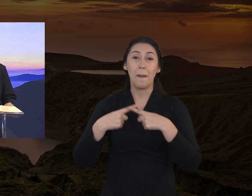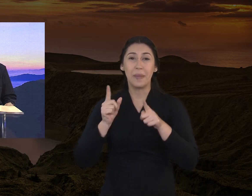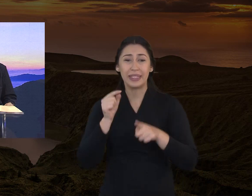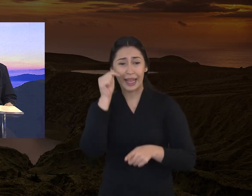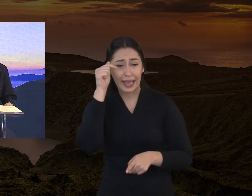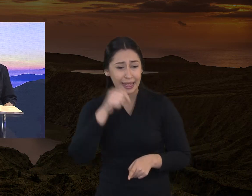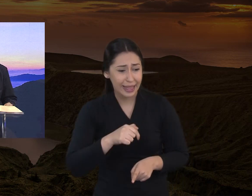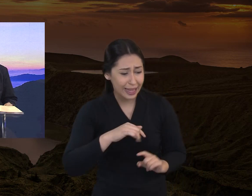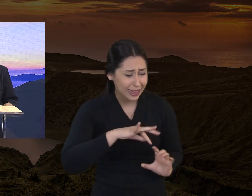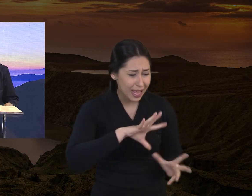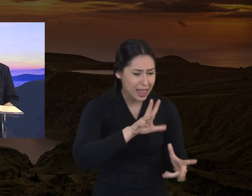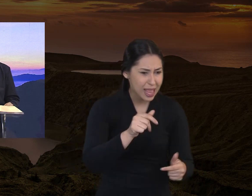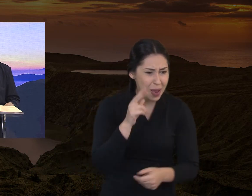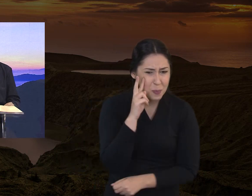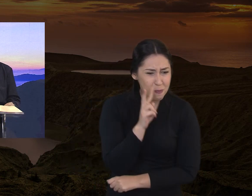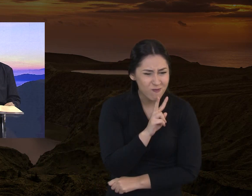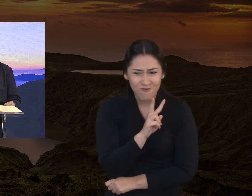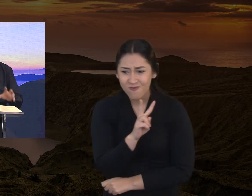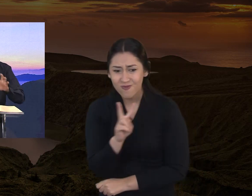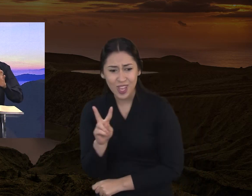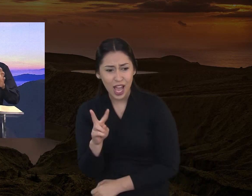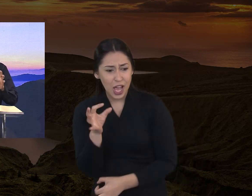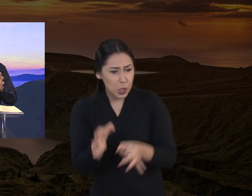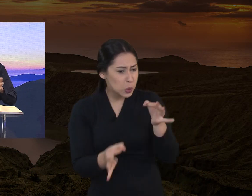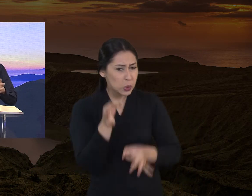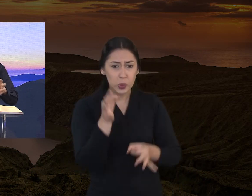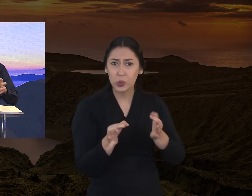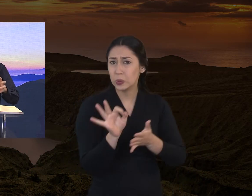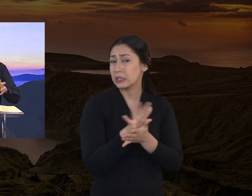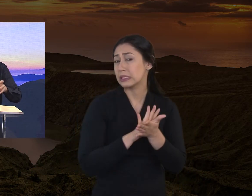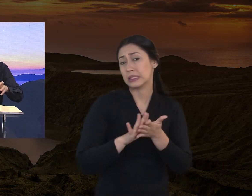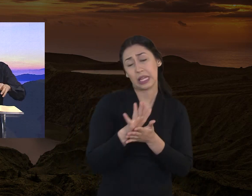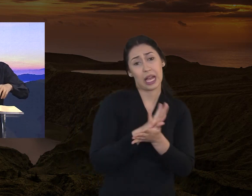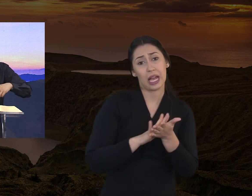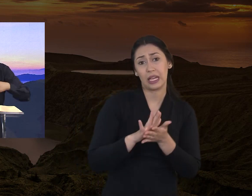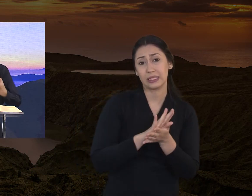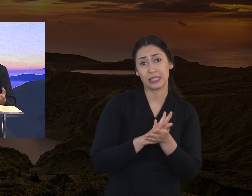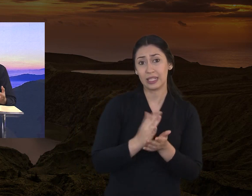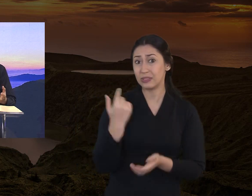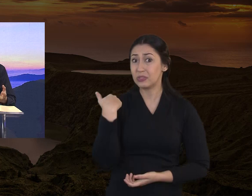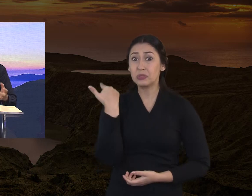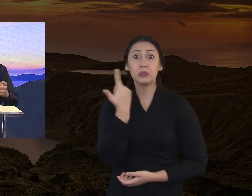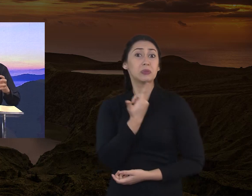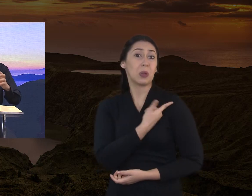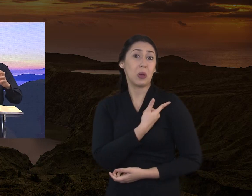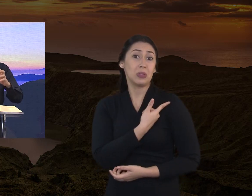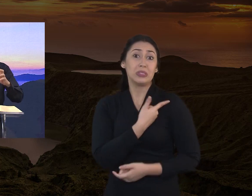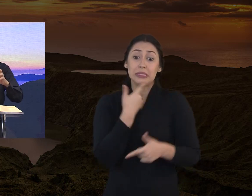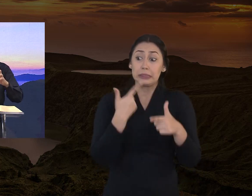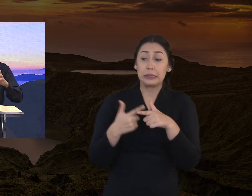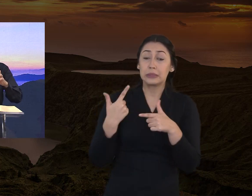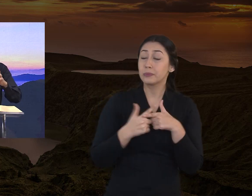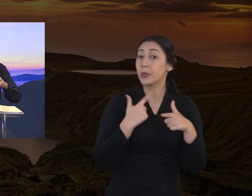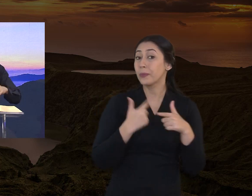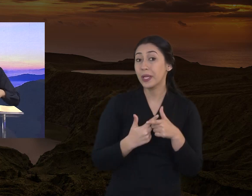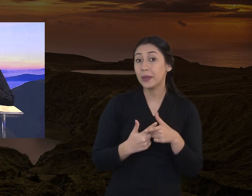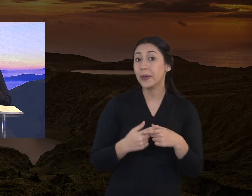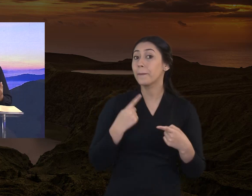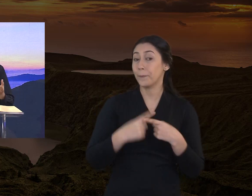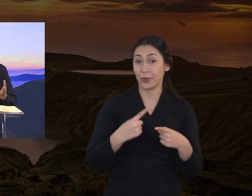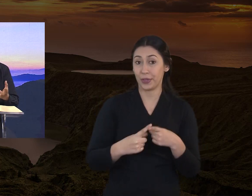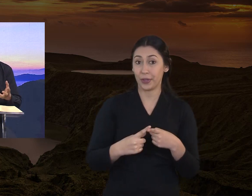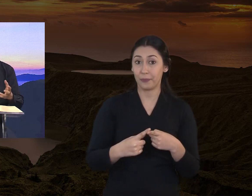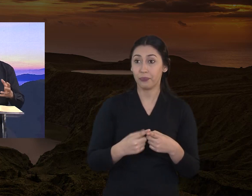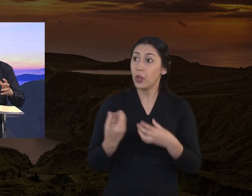um justo, nenhum sequer. Todos nós estávamos nesse dilema, porque para nós nos libertarmos